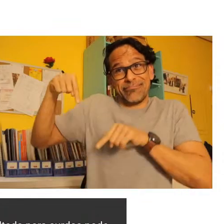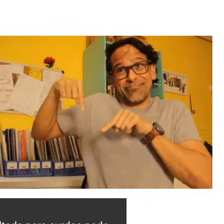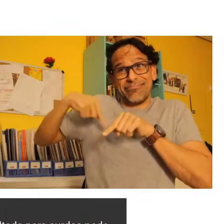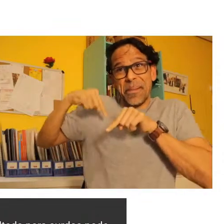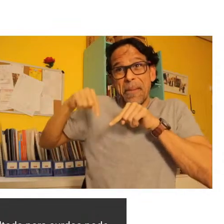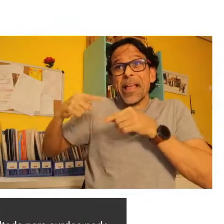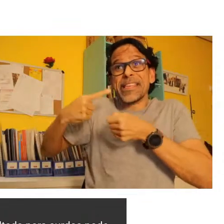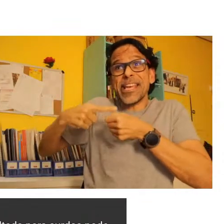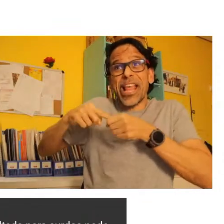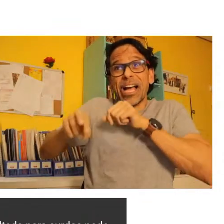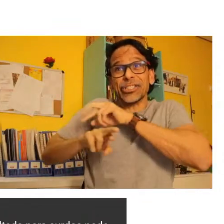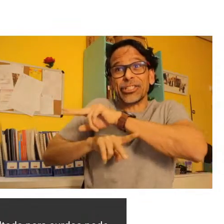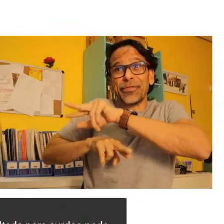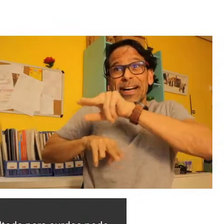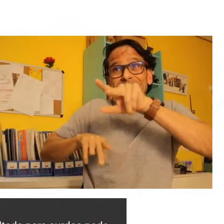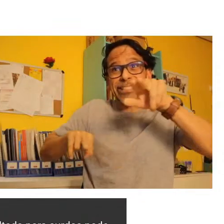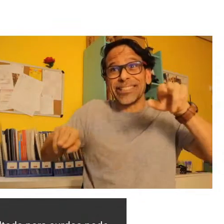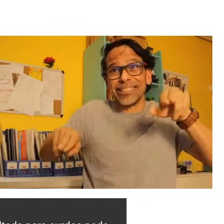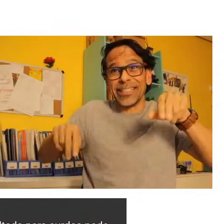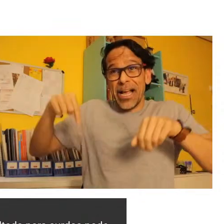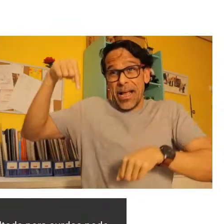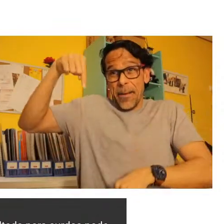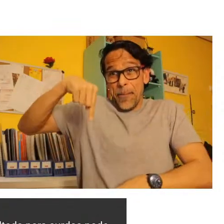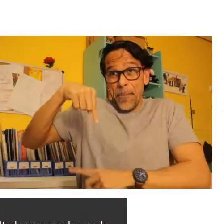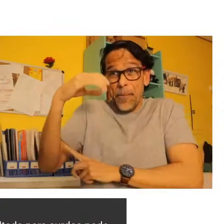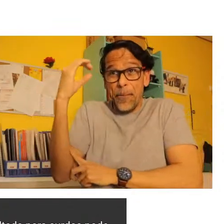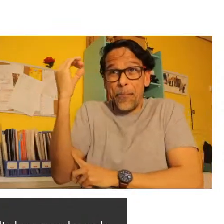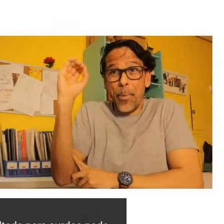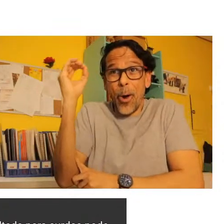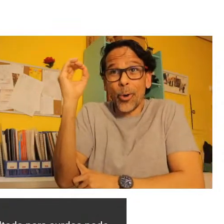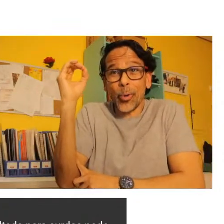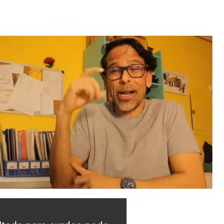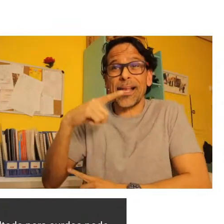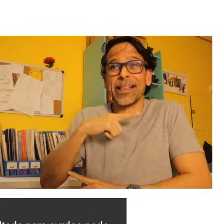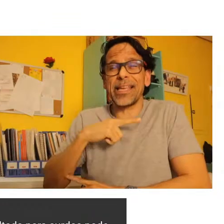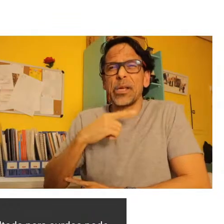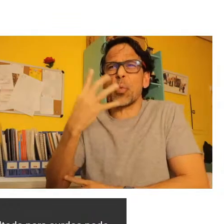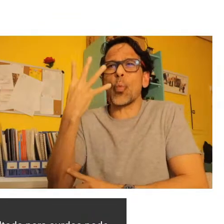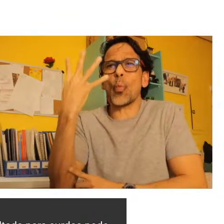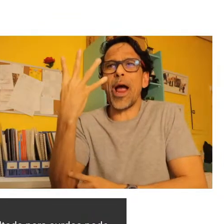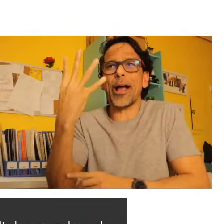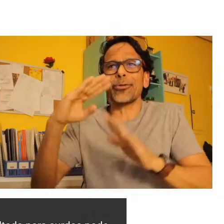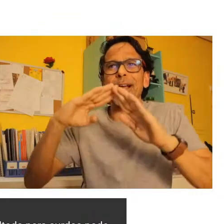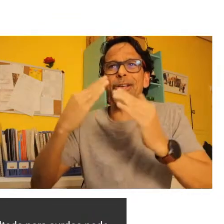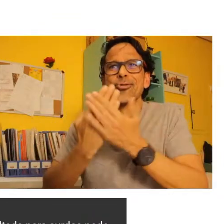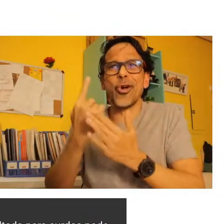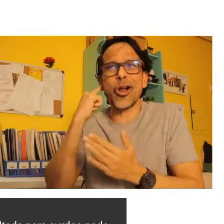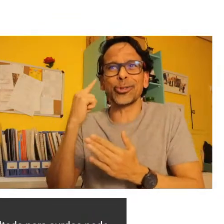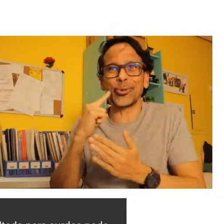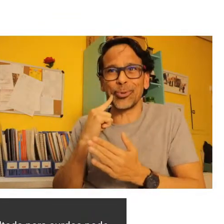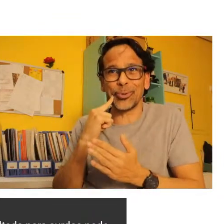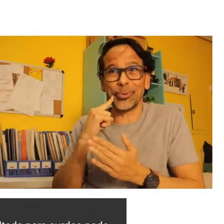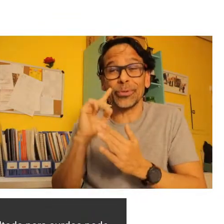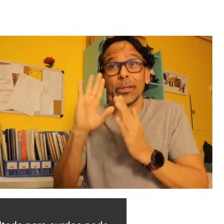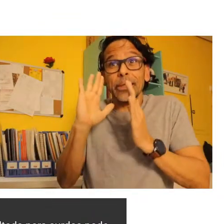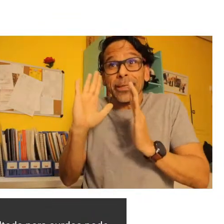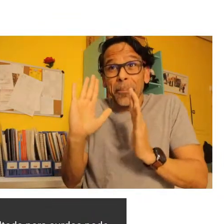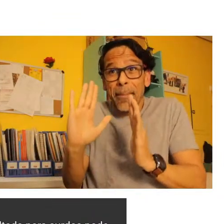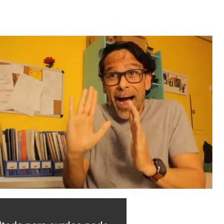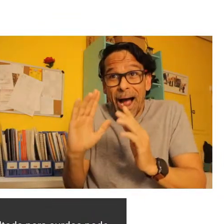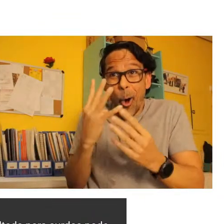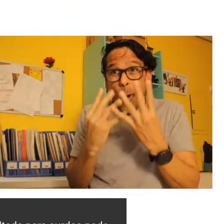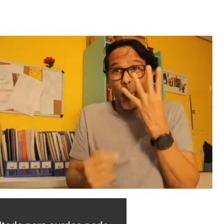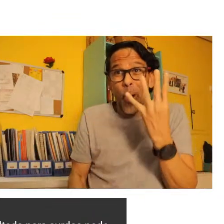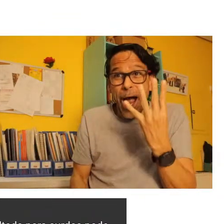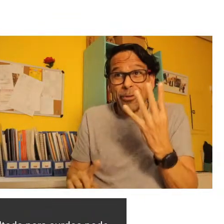três escolas de saúdes e que trabalham em diversas temáticas por exemplo aqui em Porto Alegre e sim